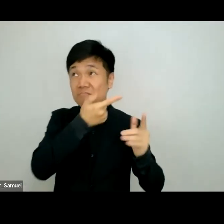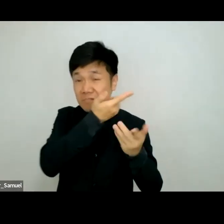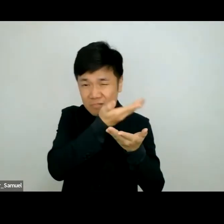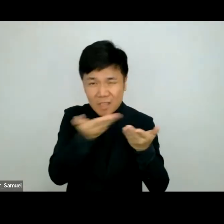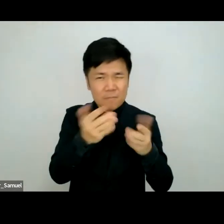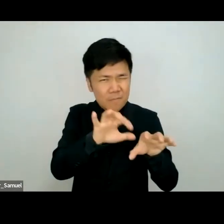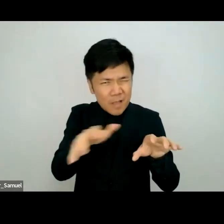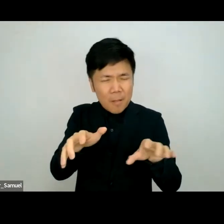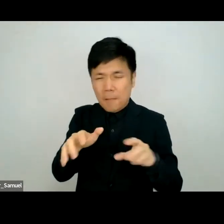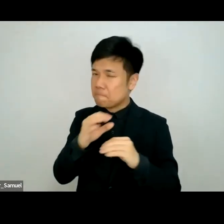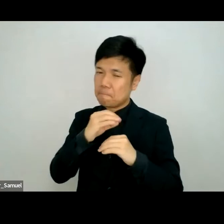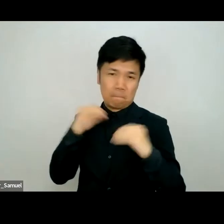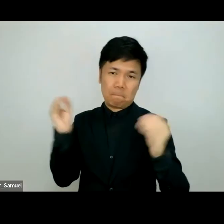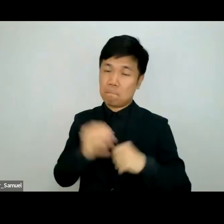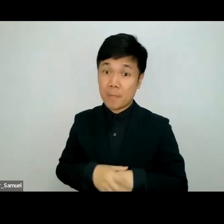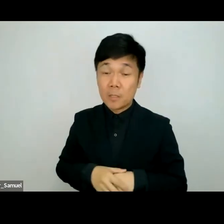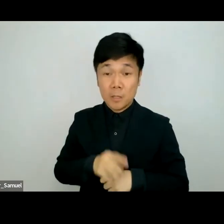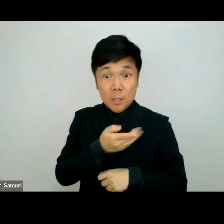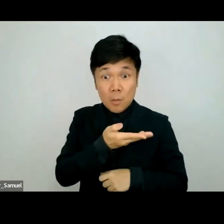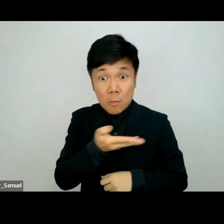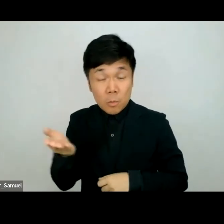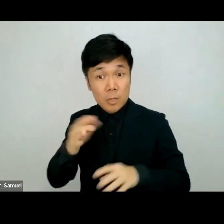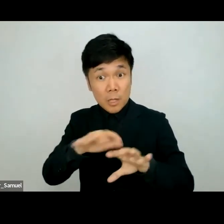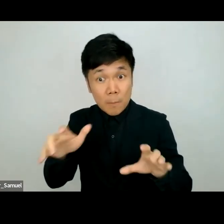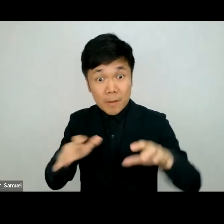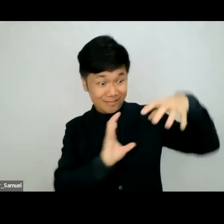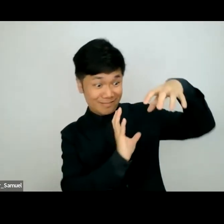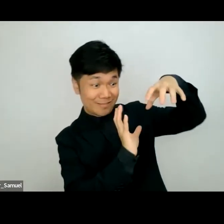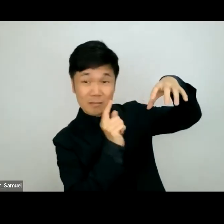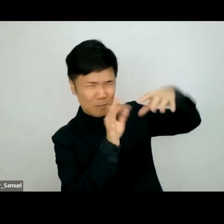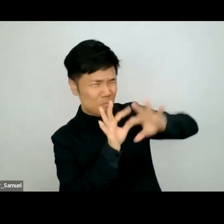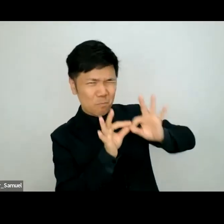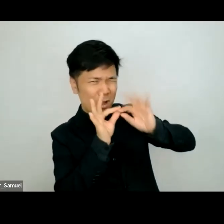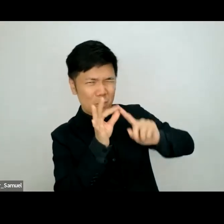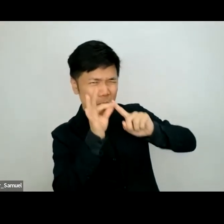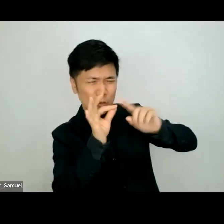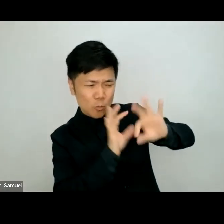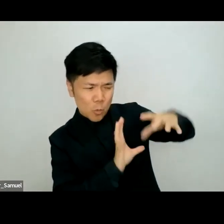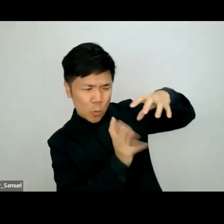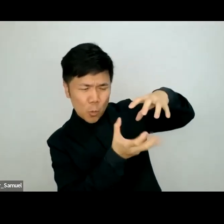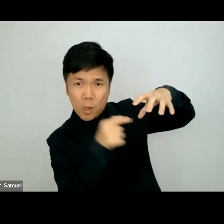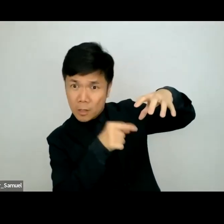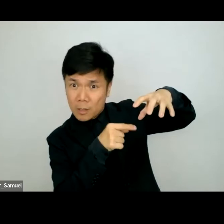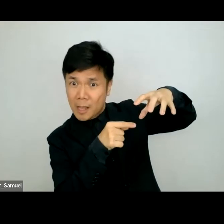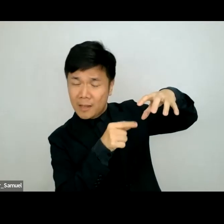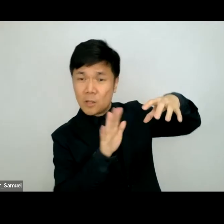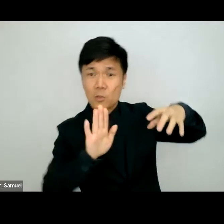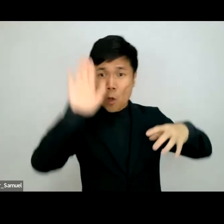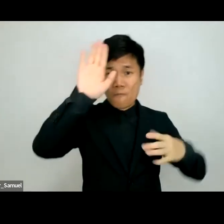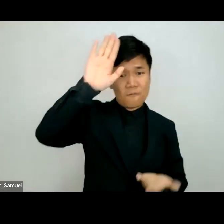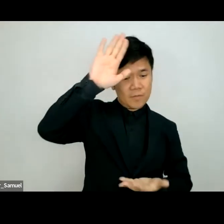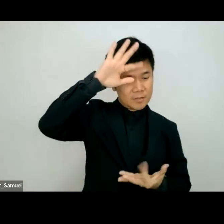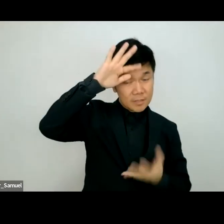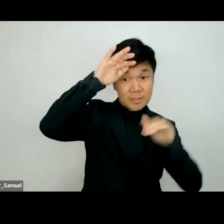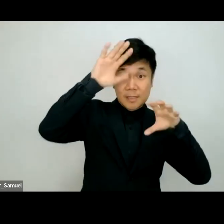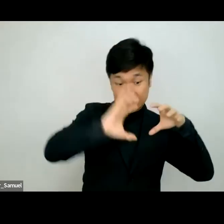agences qui travaillent sur l'action climatique. Il faut que tous les ministères et d'autres agences